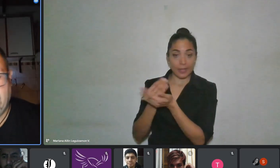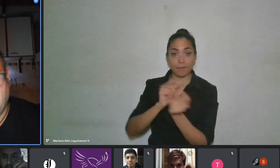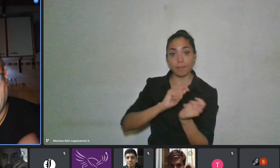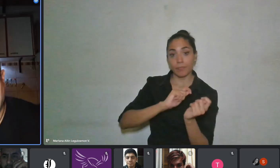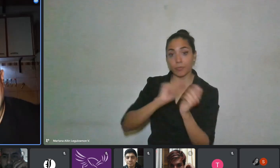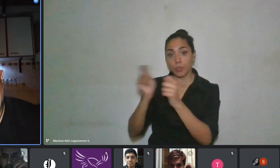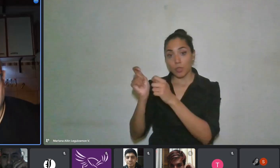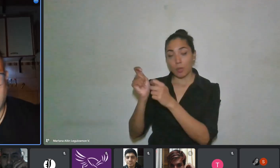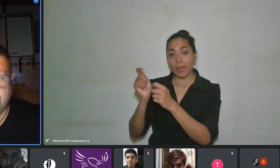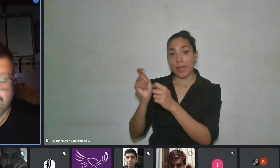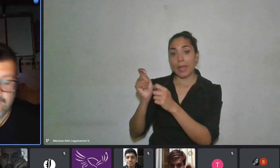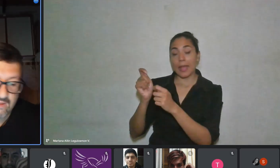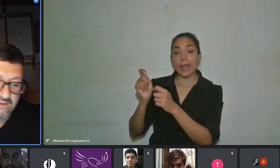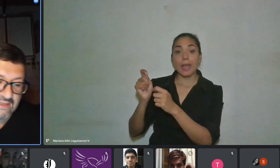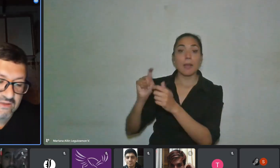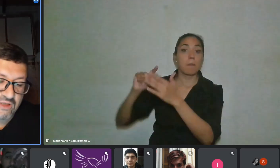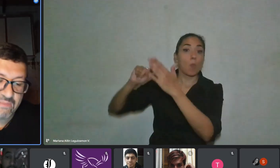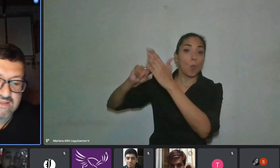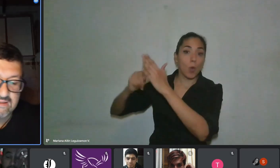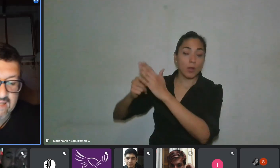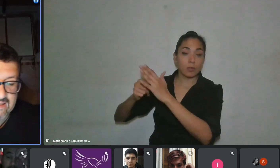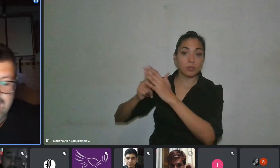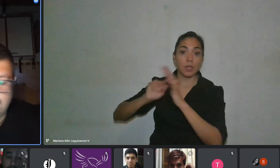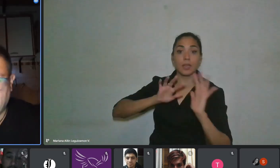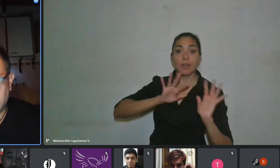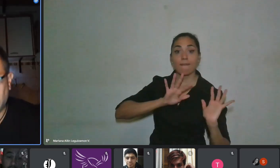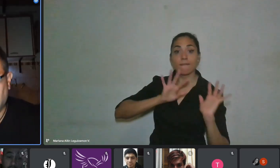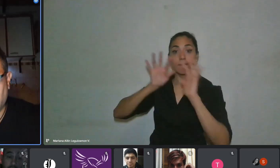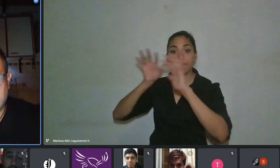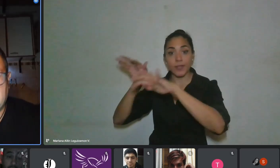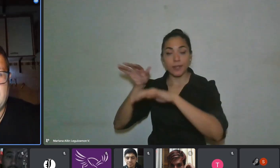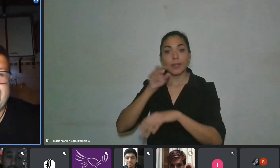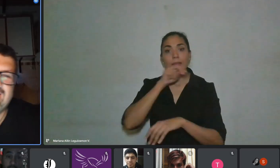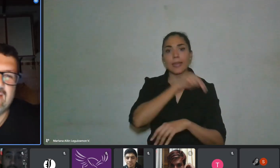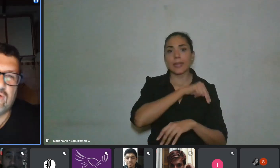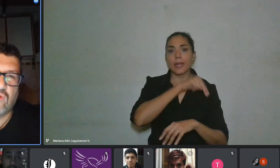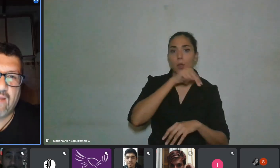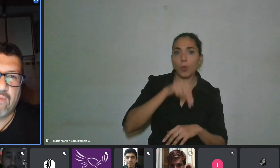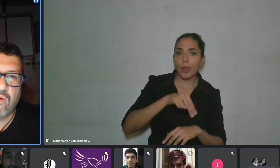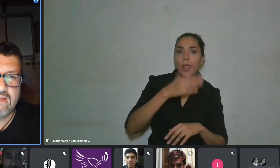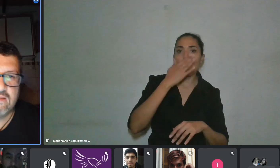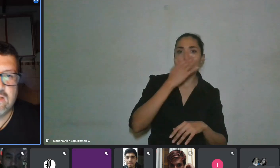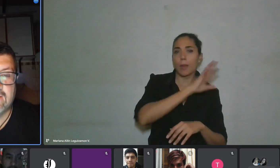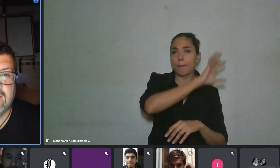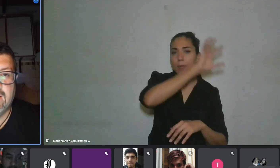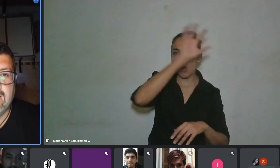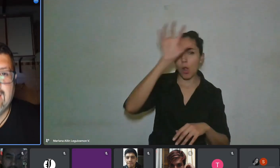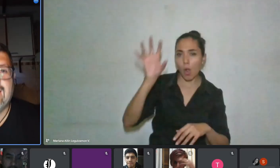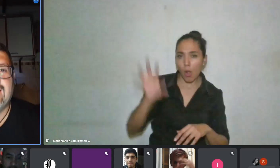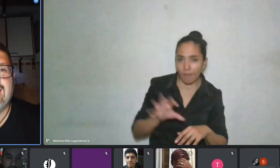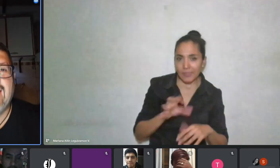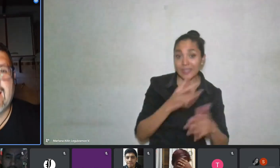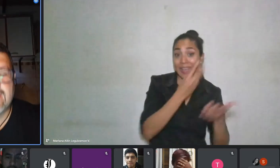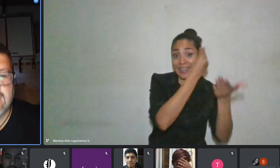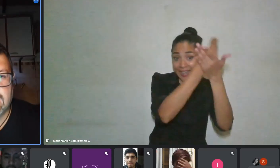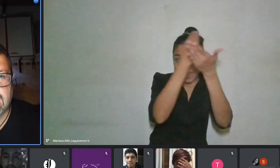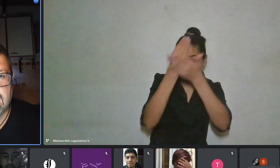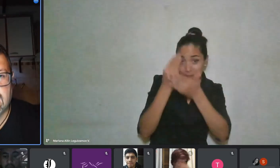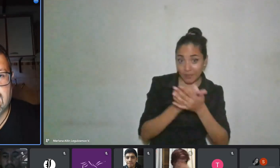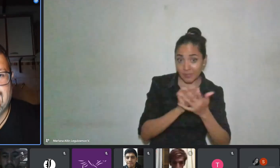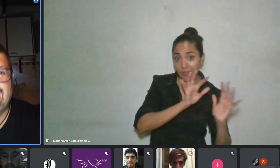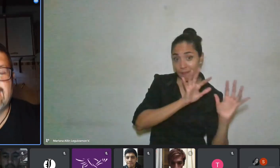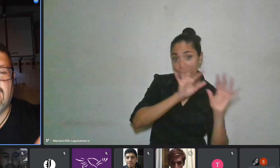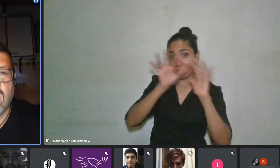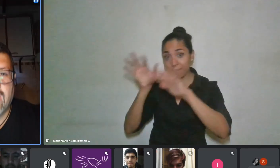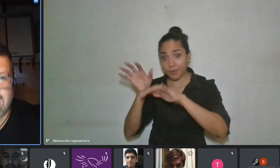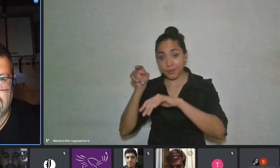a la capital, tantos representantes de Neuquén, tantos representantes, y así de todas las provincias. ¿Qué nace?